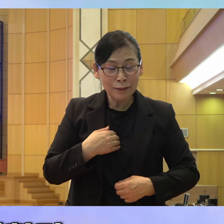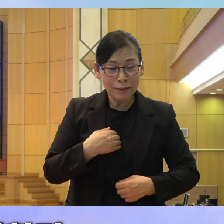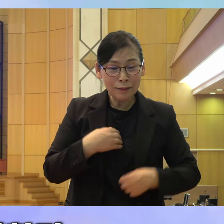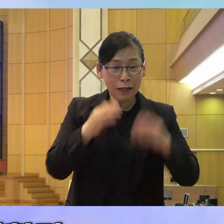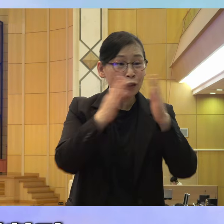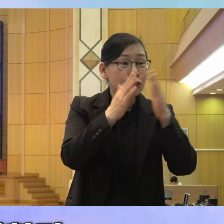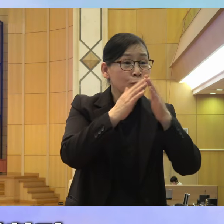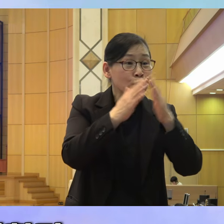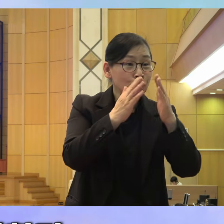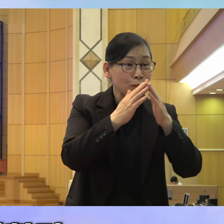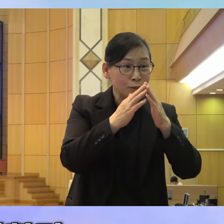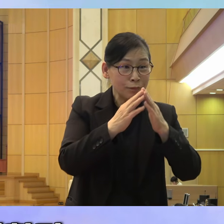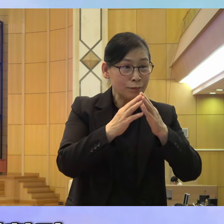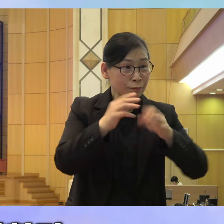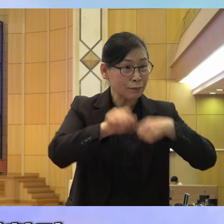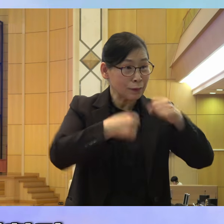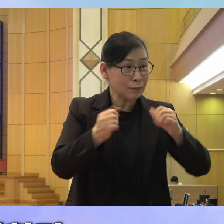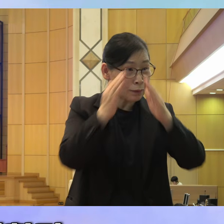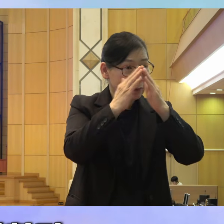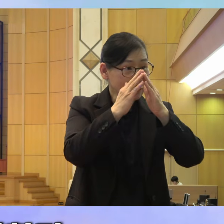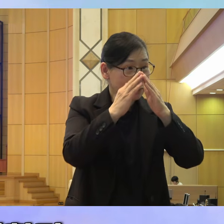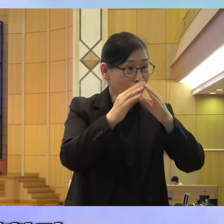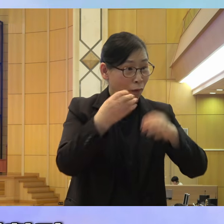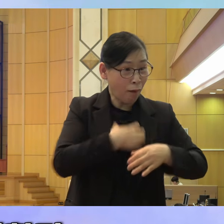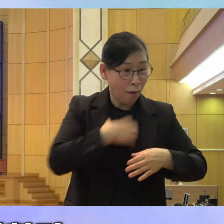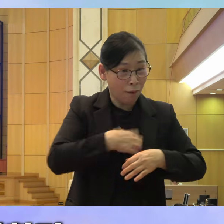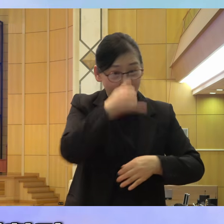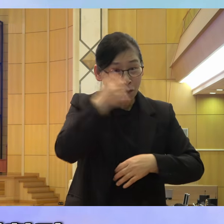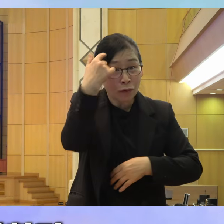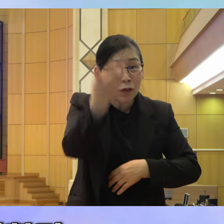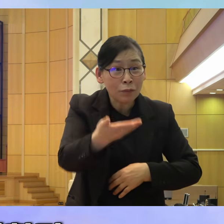집 걱정 안 하잖아요.